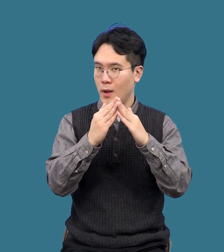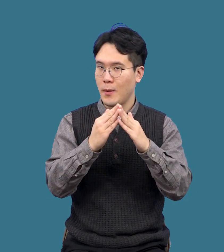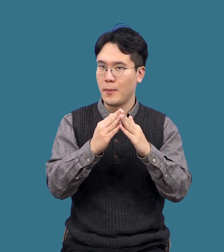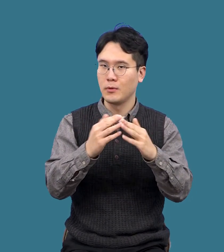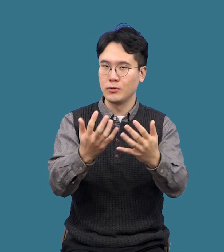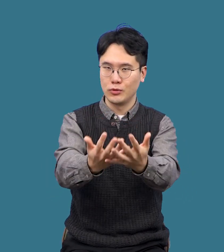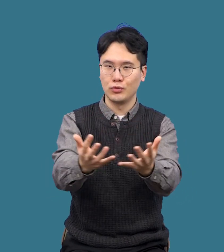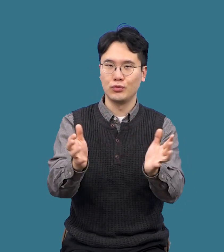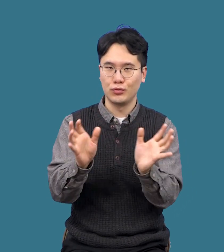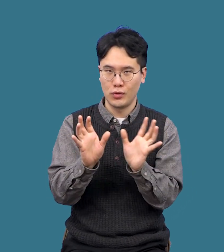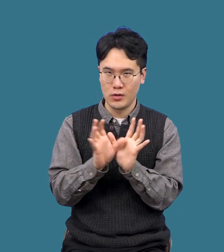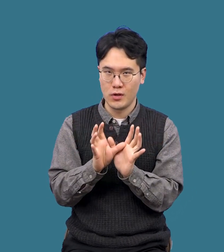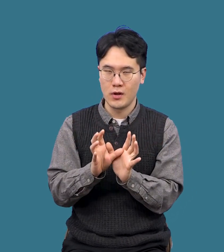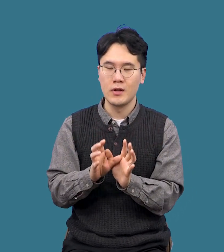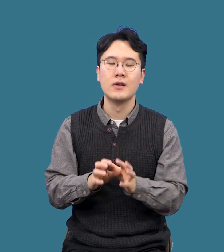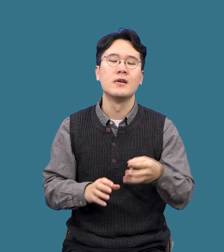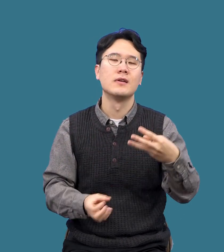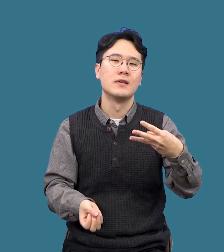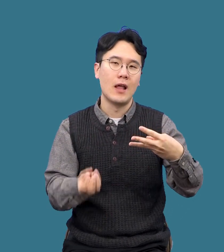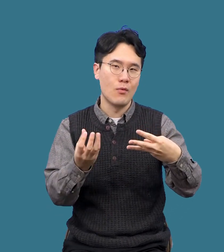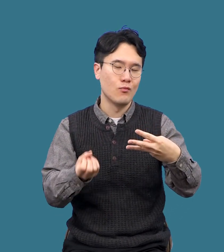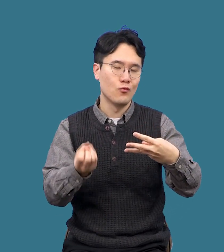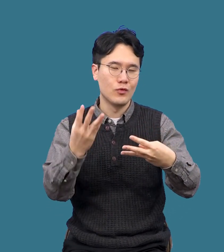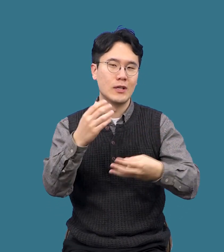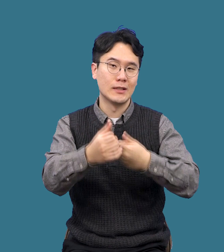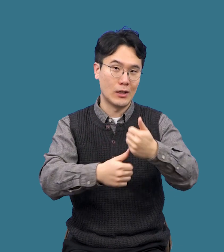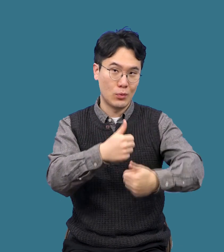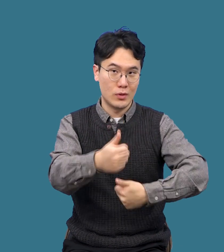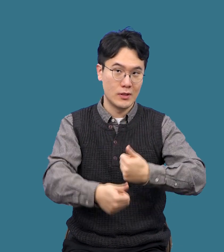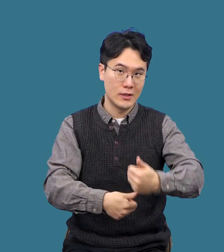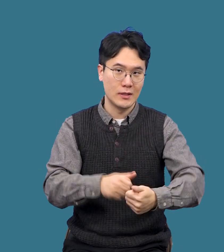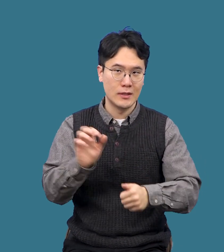넷으로 나누어져서 배치되어 있는